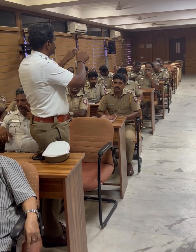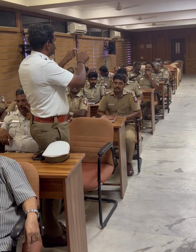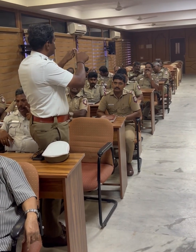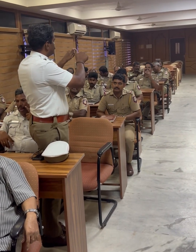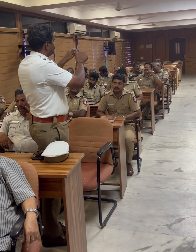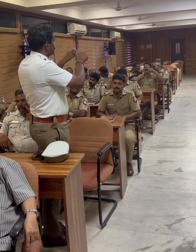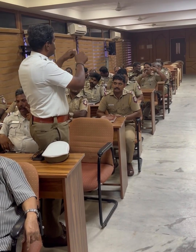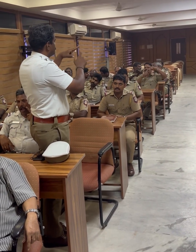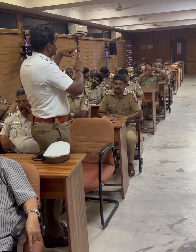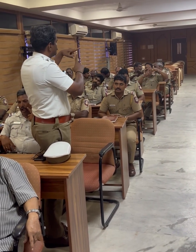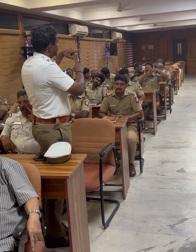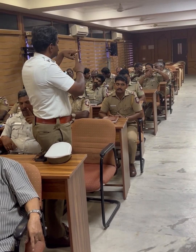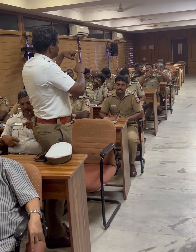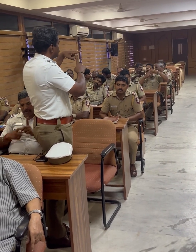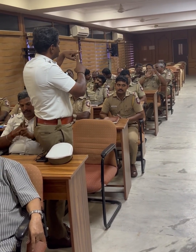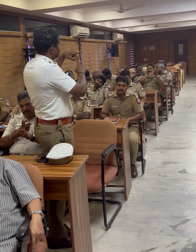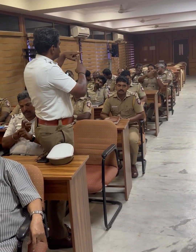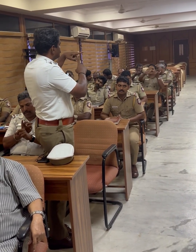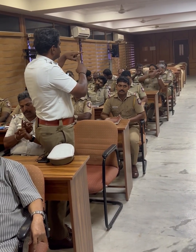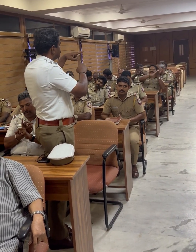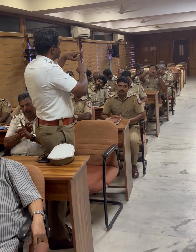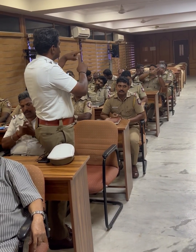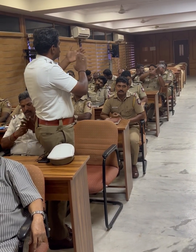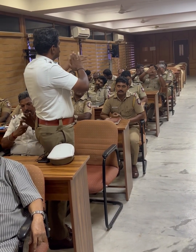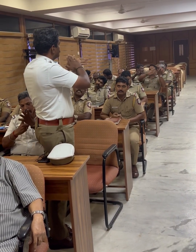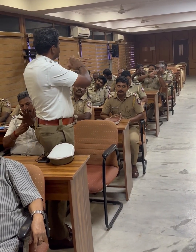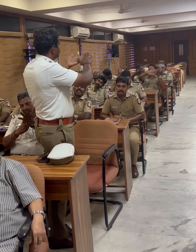ஓகே. வெளியில சொல்ல வேண்டாம்.